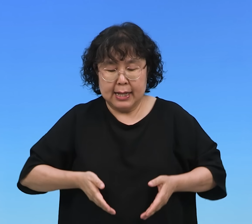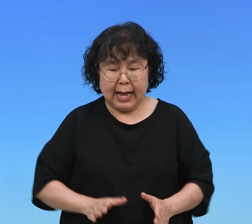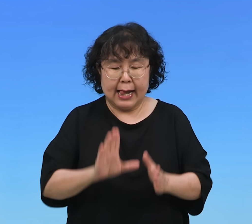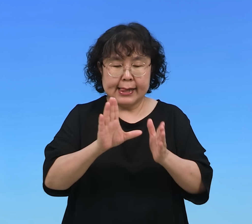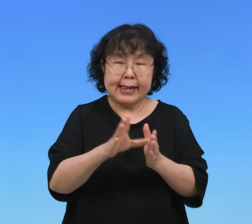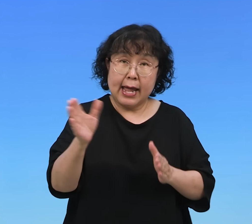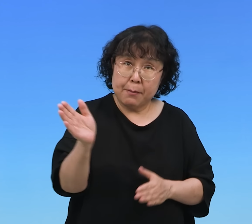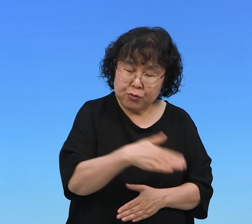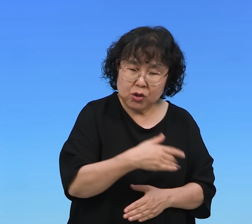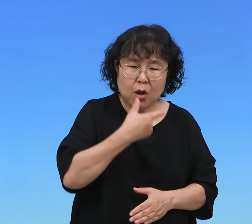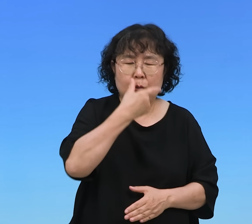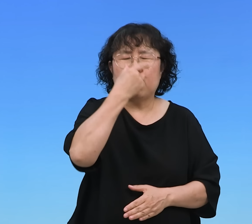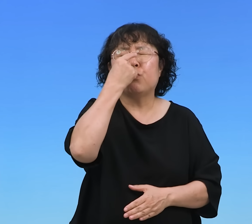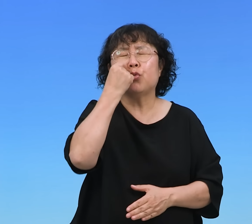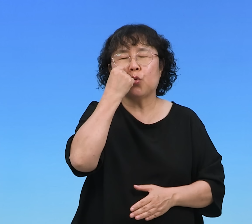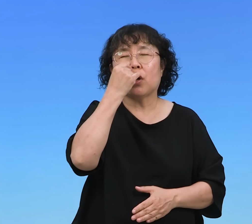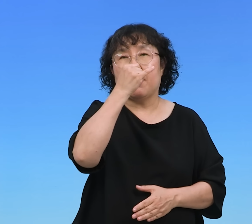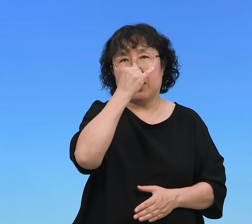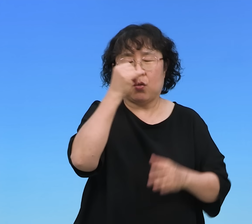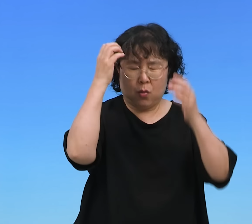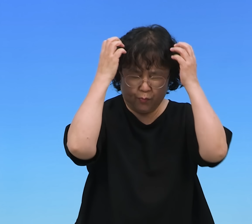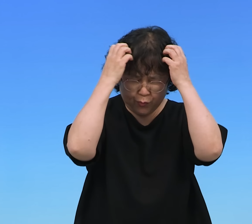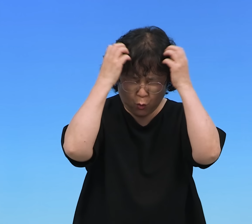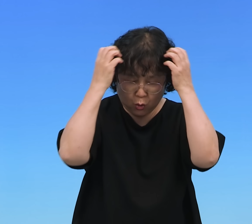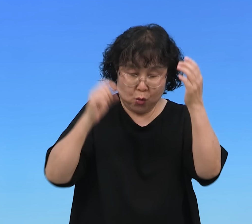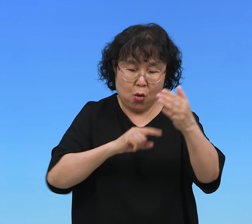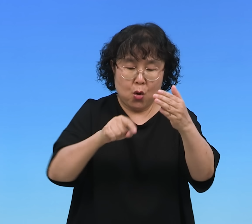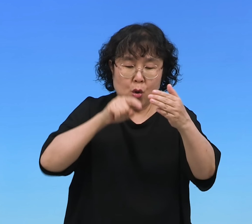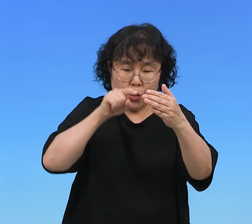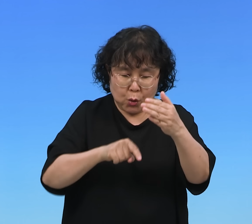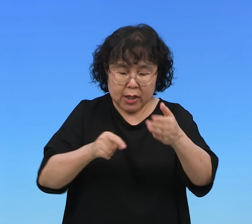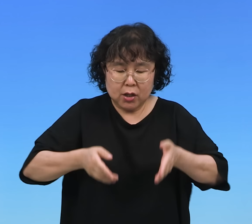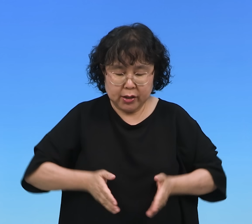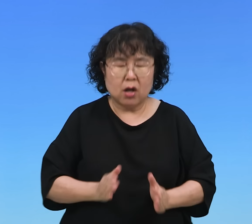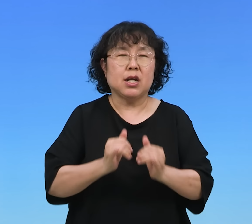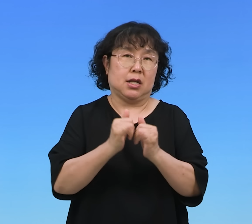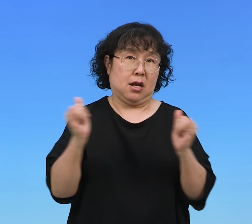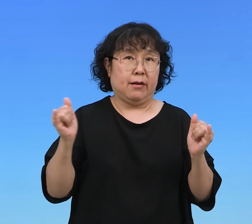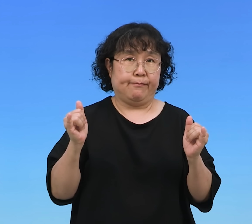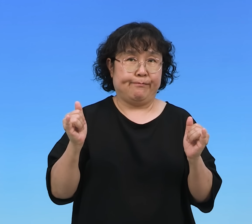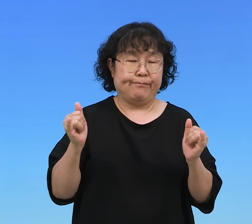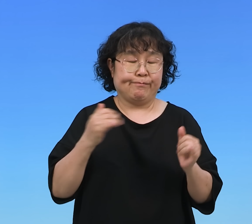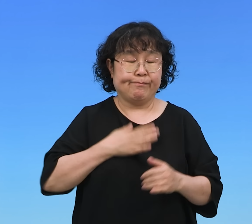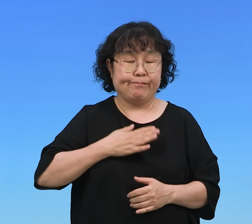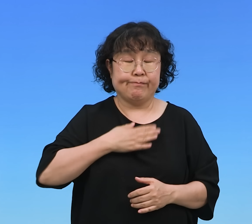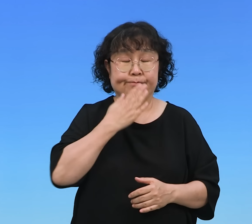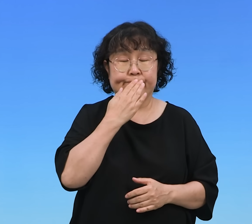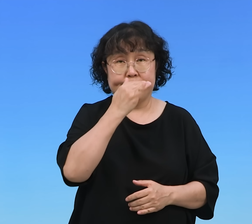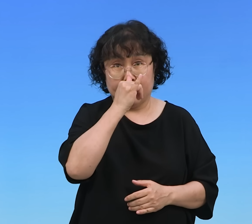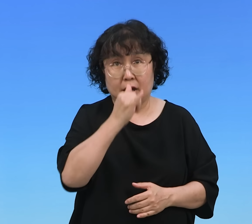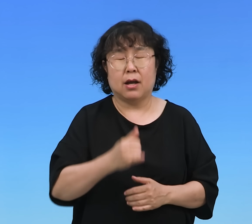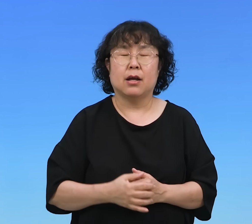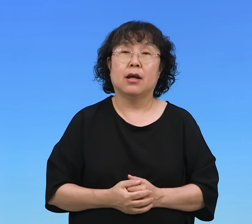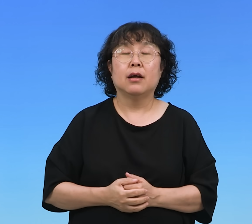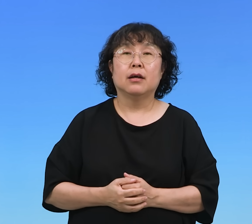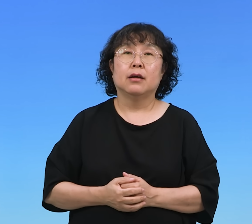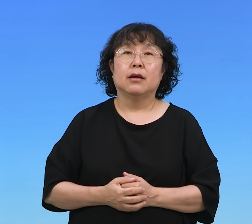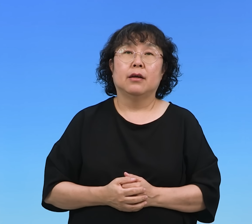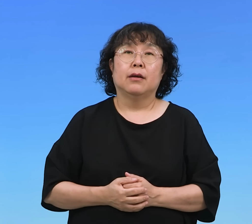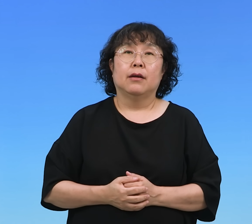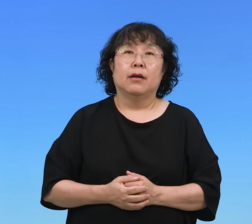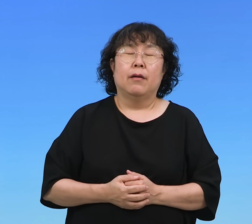때부터 결핍을 가지고 고통을 가지고 태어난 인생이다. 그렇게 설명을 할 수 있다고